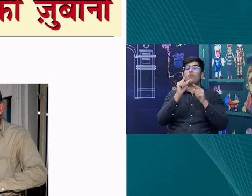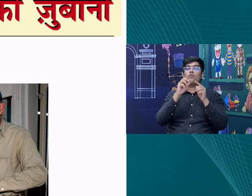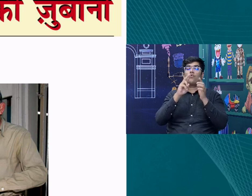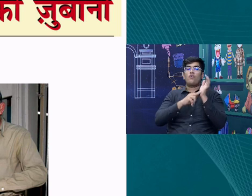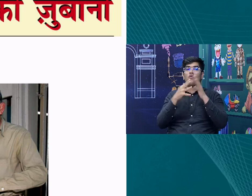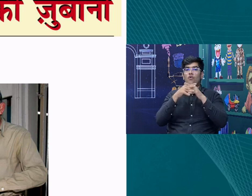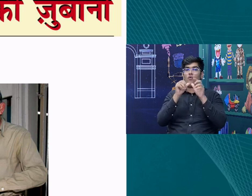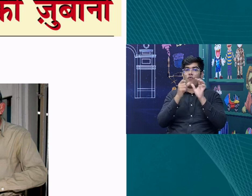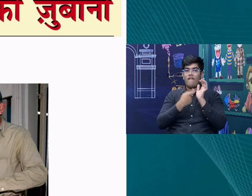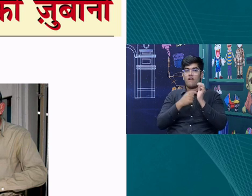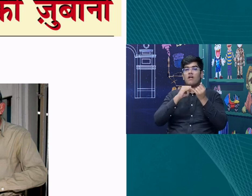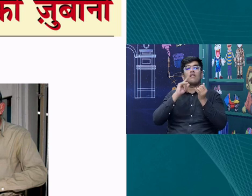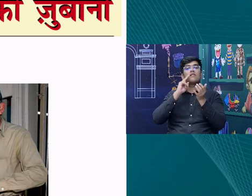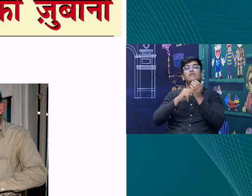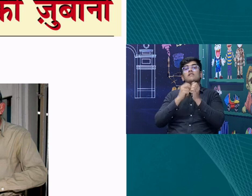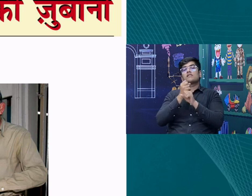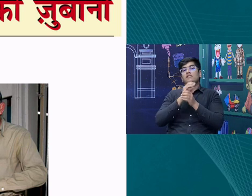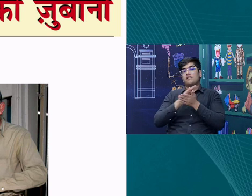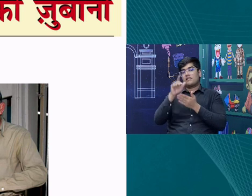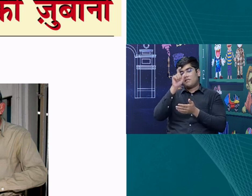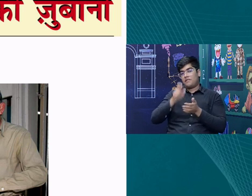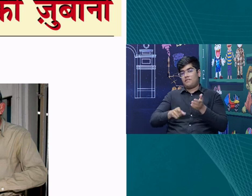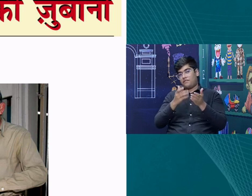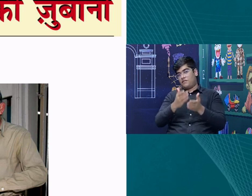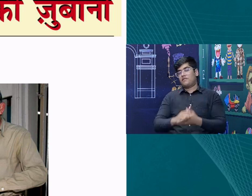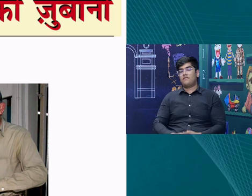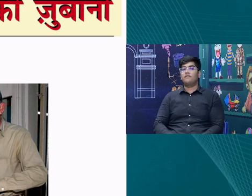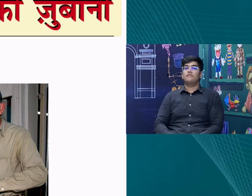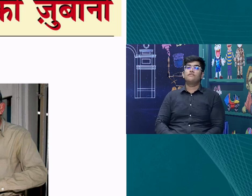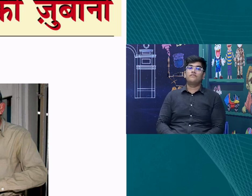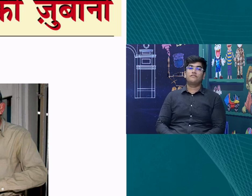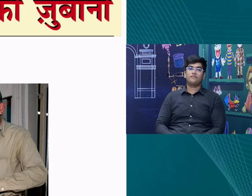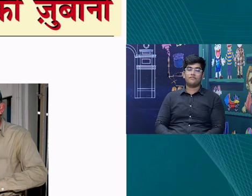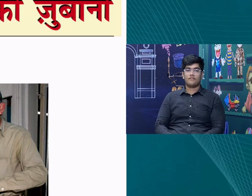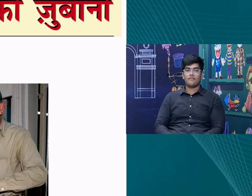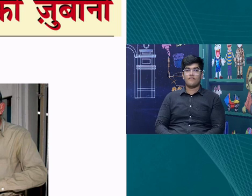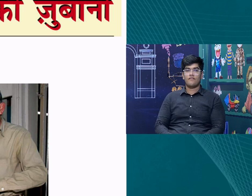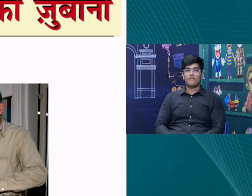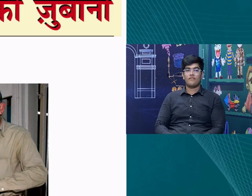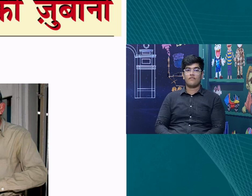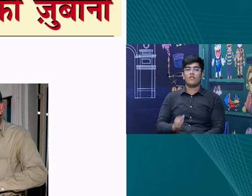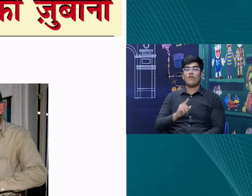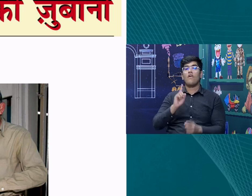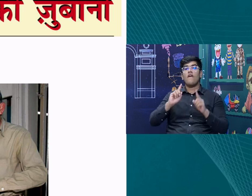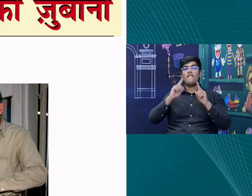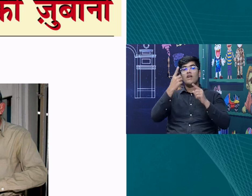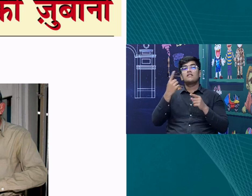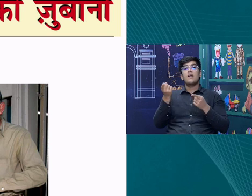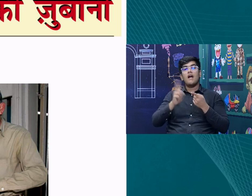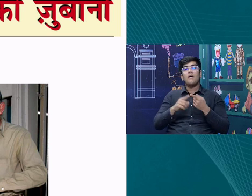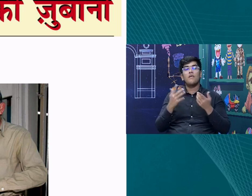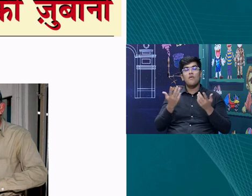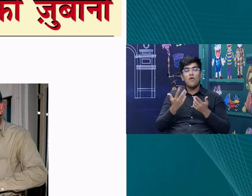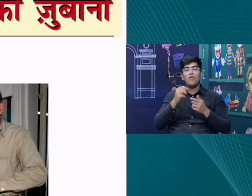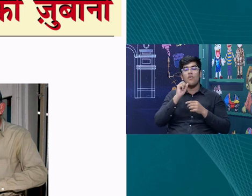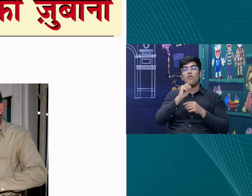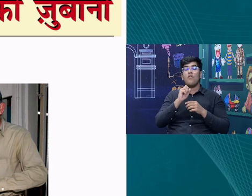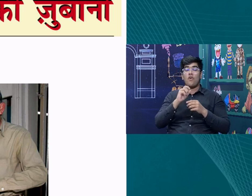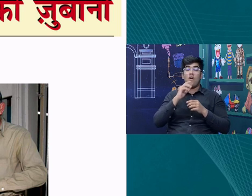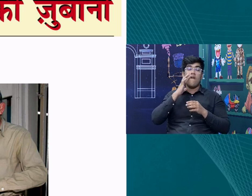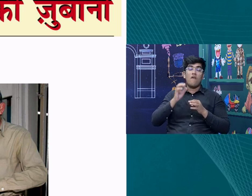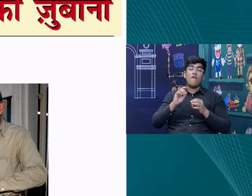इनके माध्यम से पूरी कहानी आपको सुनाएंगे, कि उनके साथ क्या हुआ, वो सबसे पहले क्या थे, वो सबसे पहले